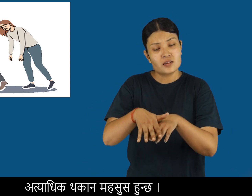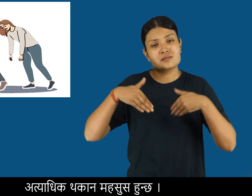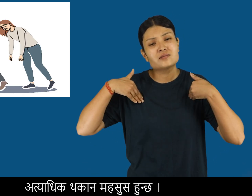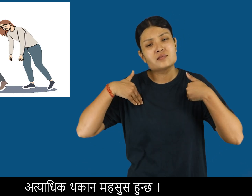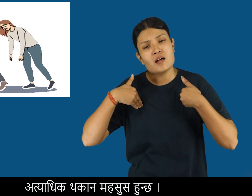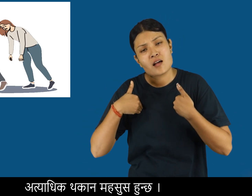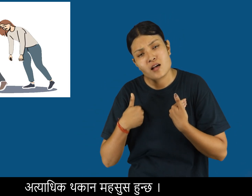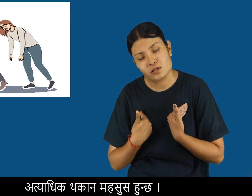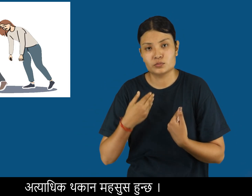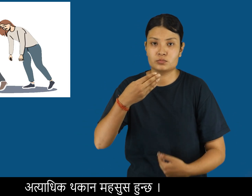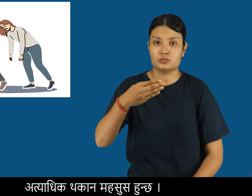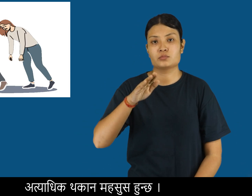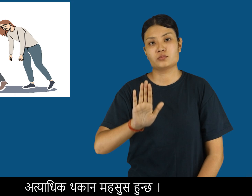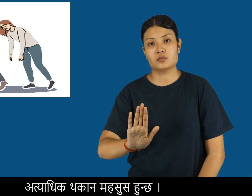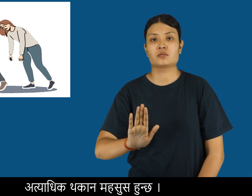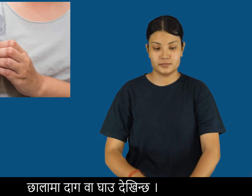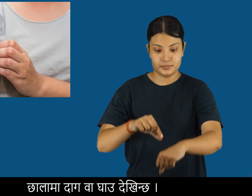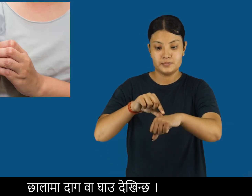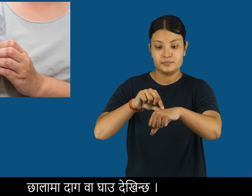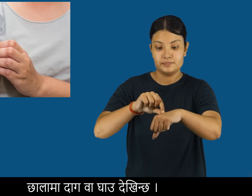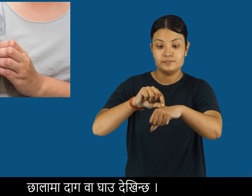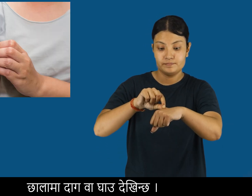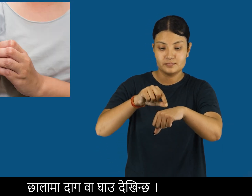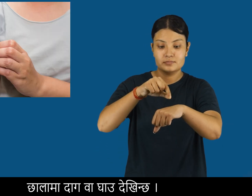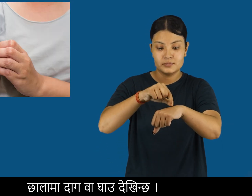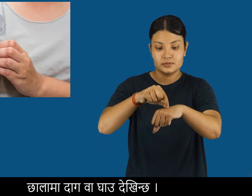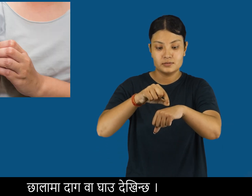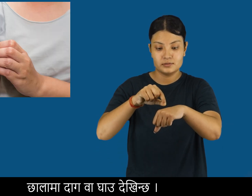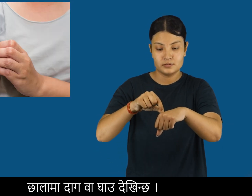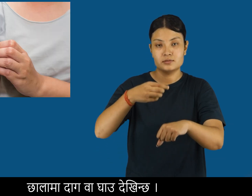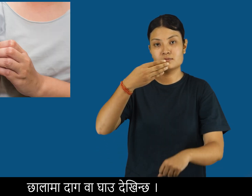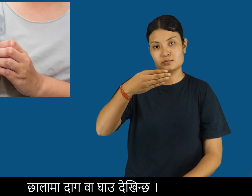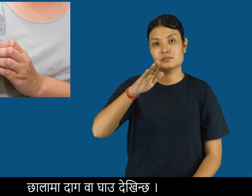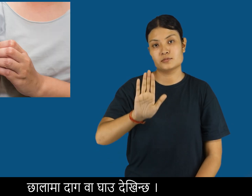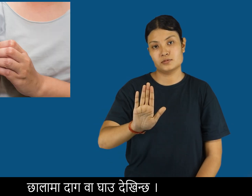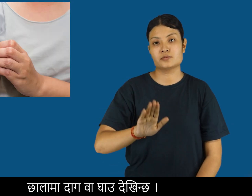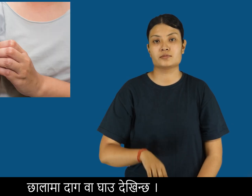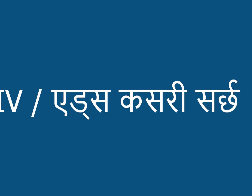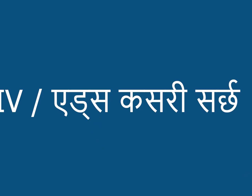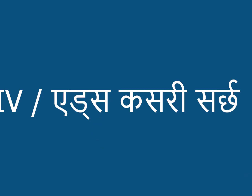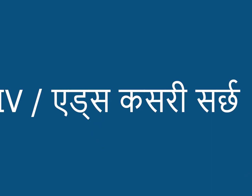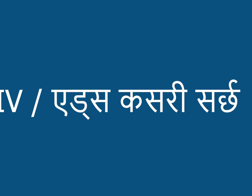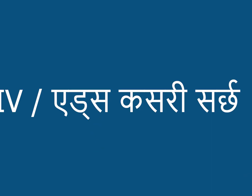अत्याधिक थकान महसुस हुन्छ, छालामा दाग वा घाउ देखिन्छ।